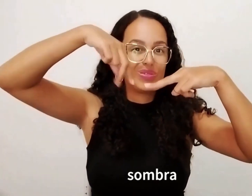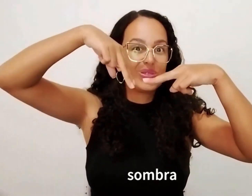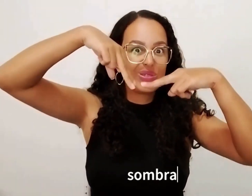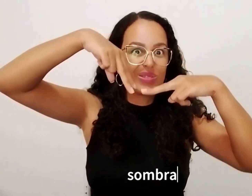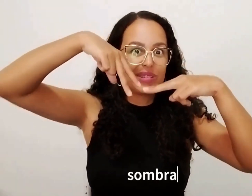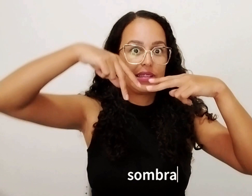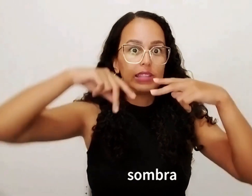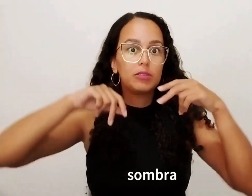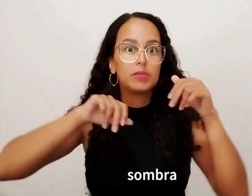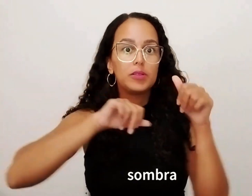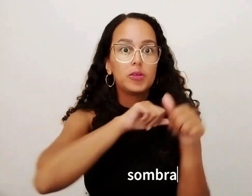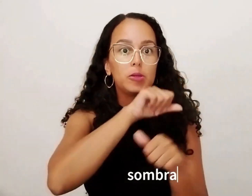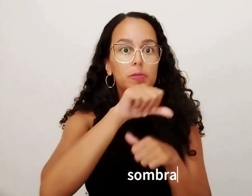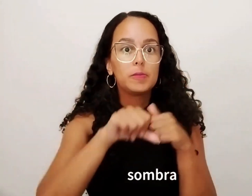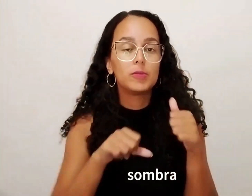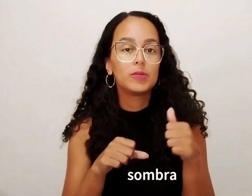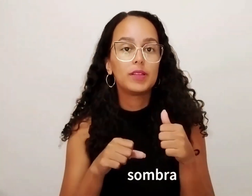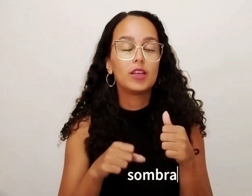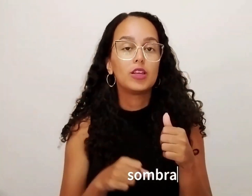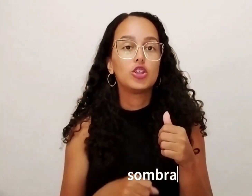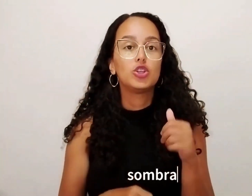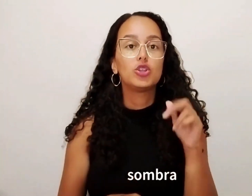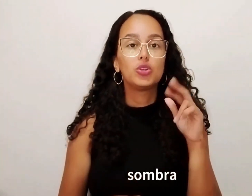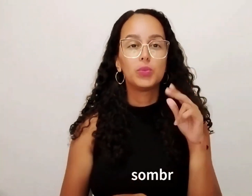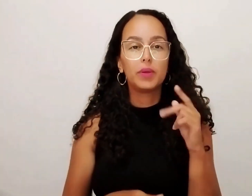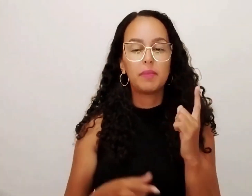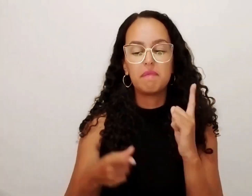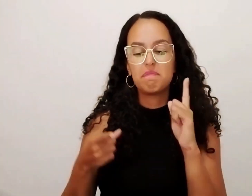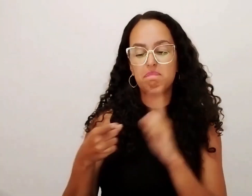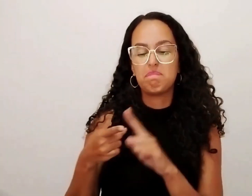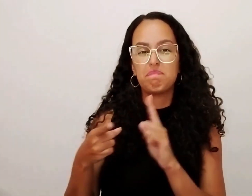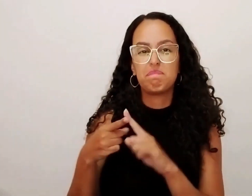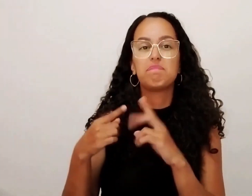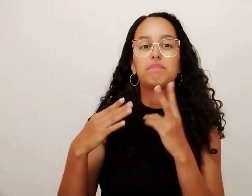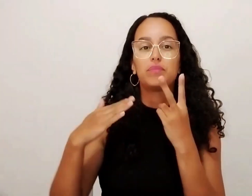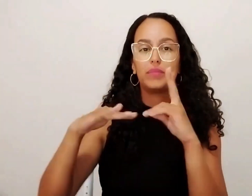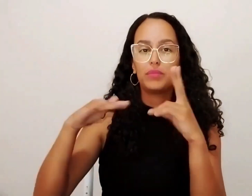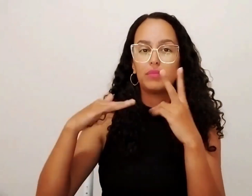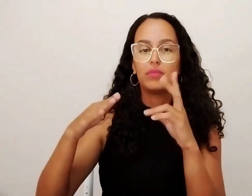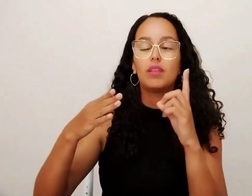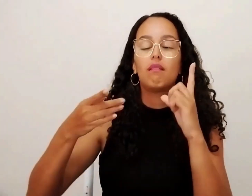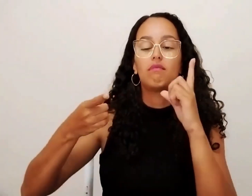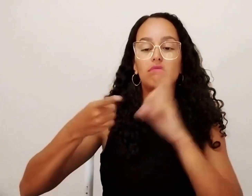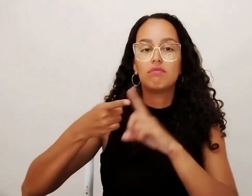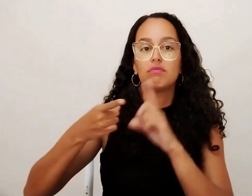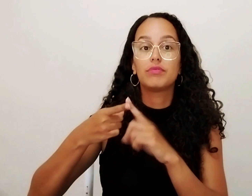E quando o herói está com muita fome, ela se transforma em comida para envenenar.